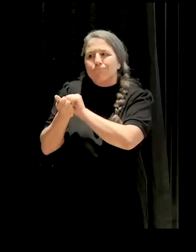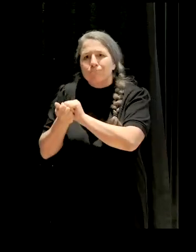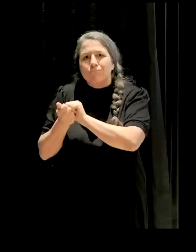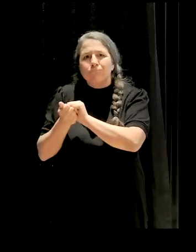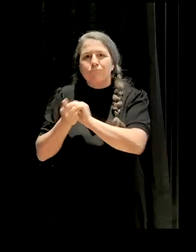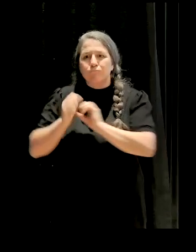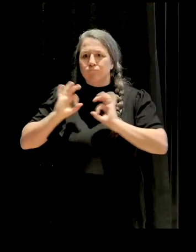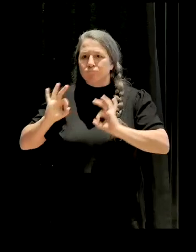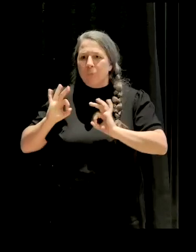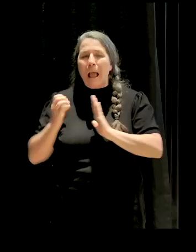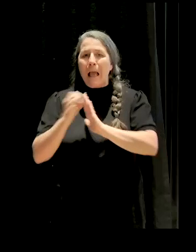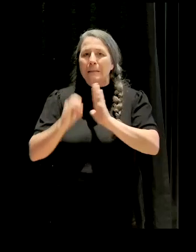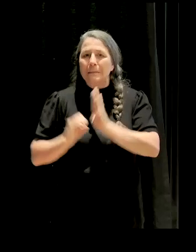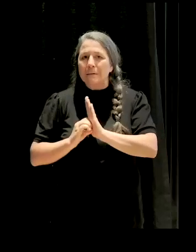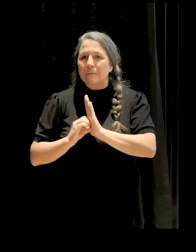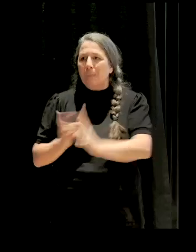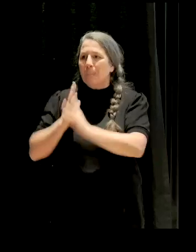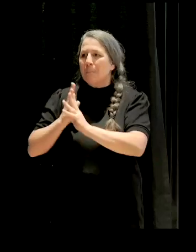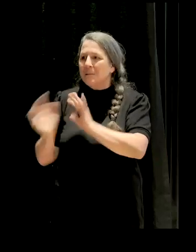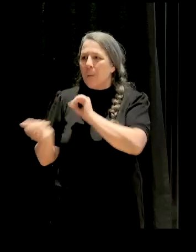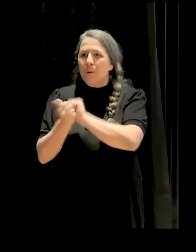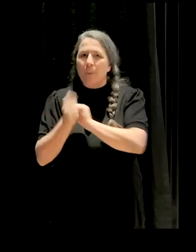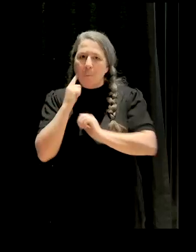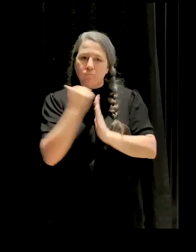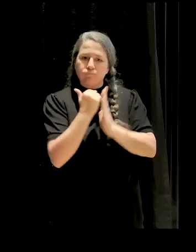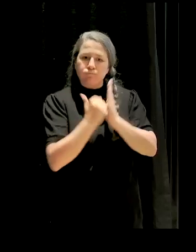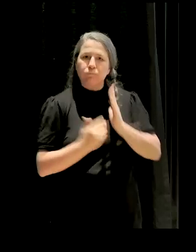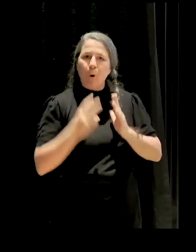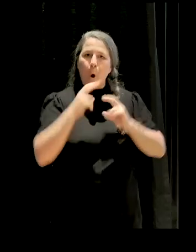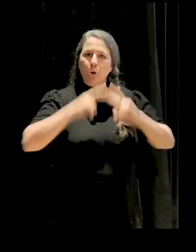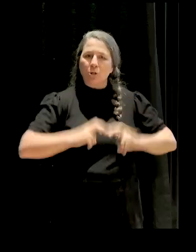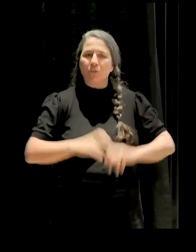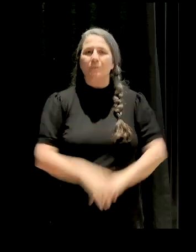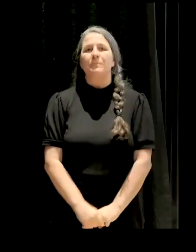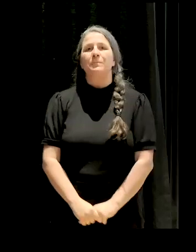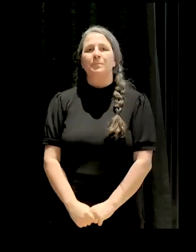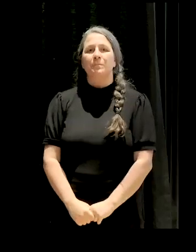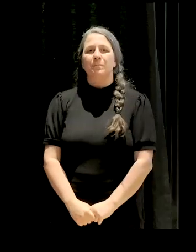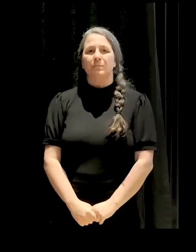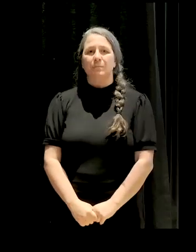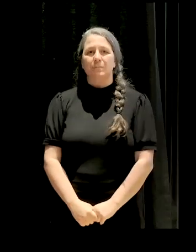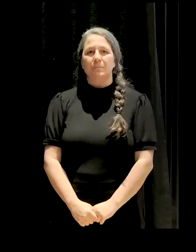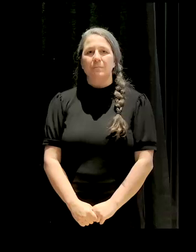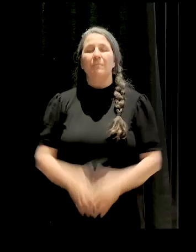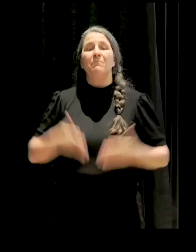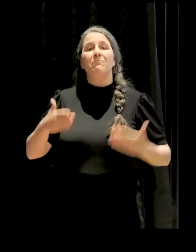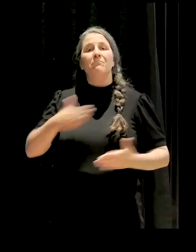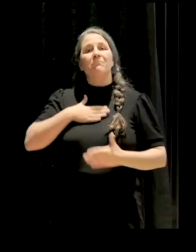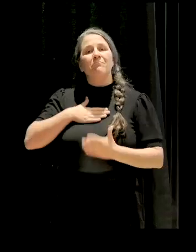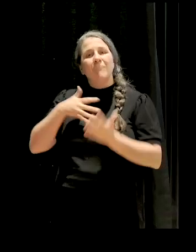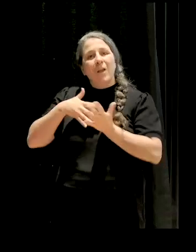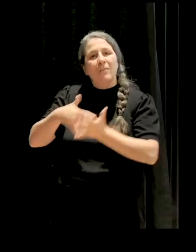aussi éthiquement, des patients partenaires dans la conception d'un protocole de recherche. Maintenant, dans le fond, je vais vous présenter les objectifs de notre